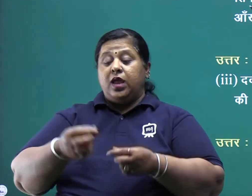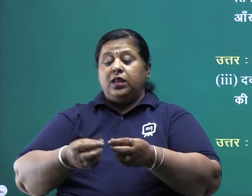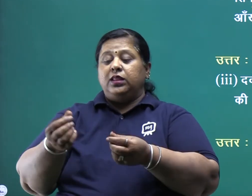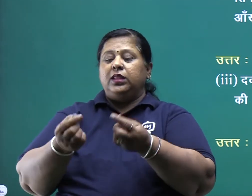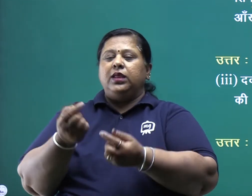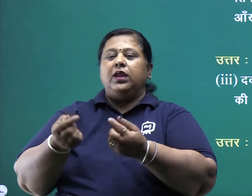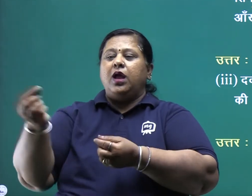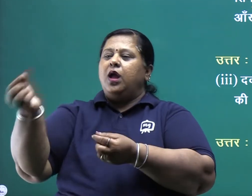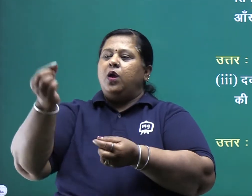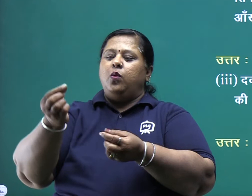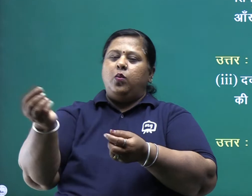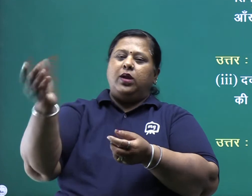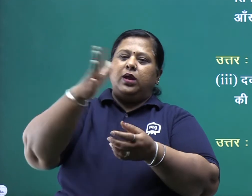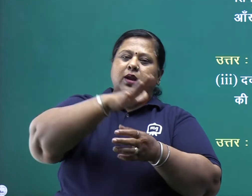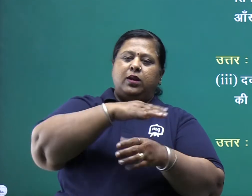तिनका उड़कर